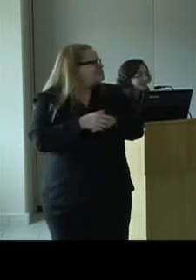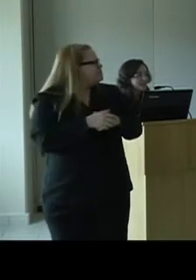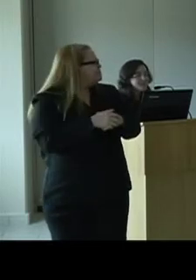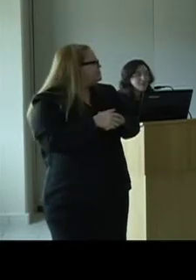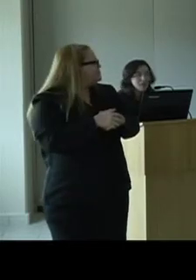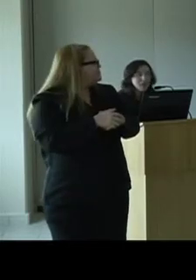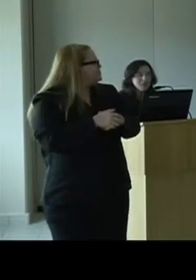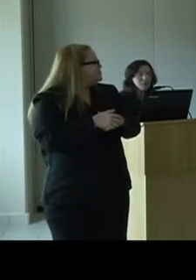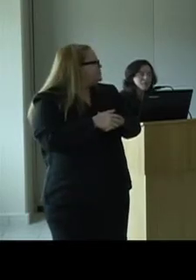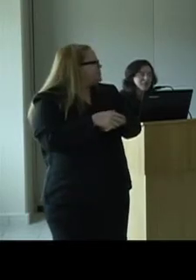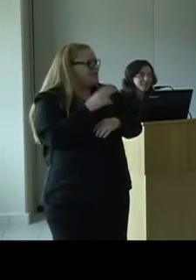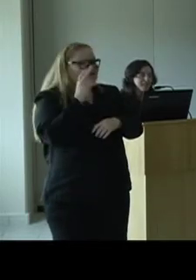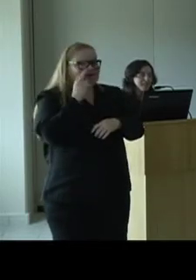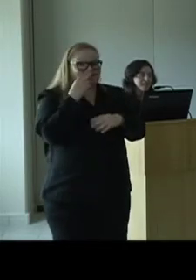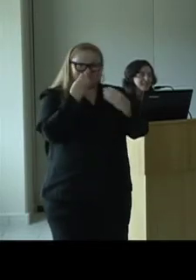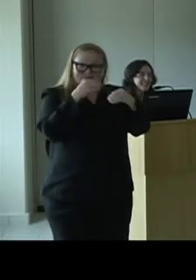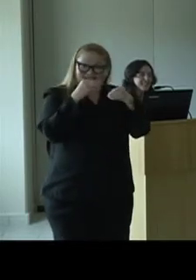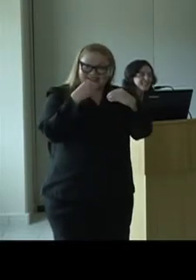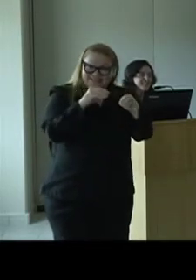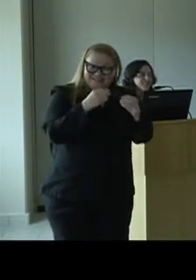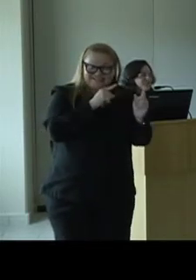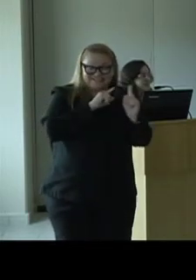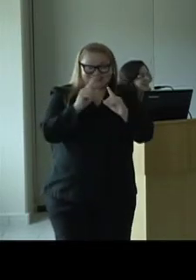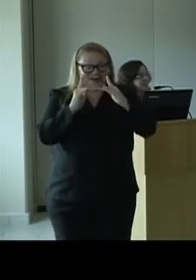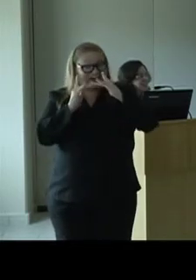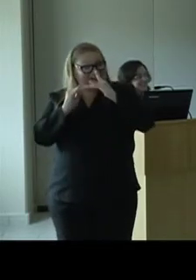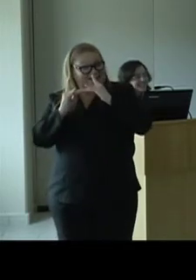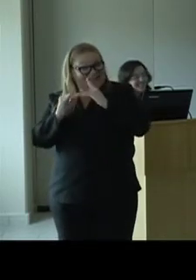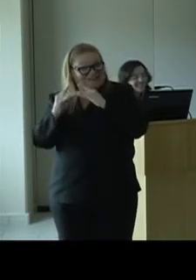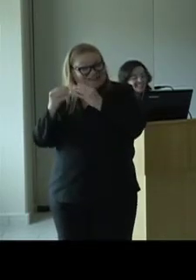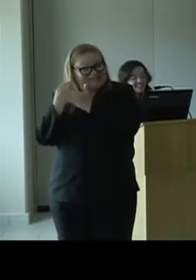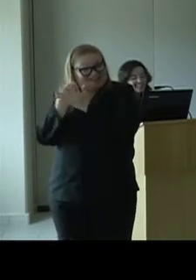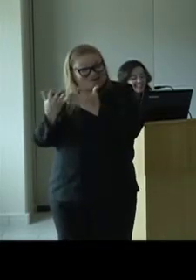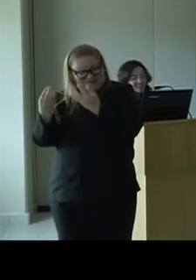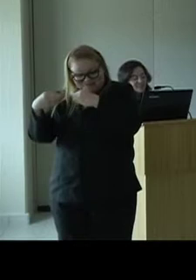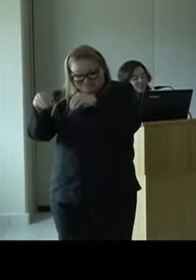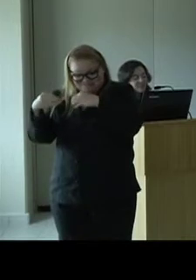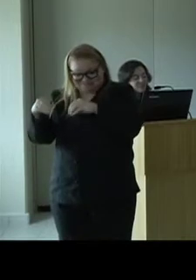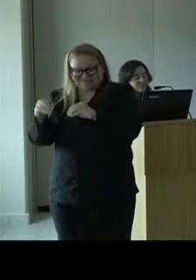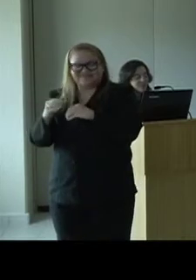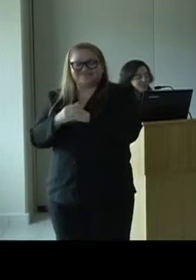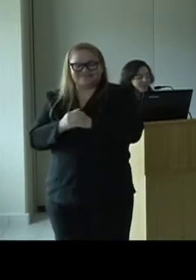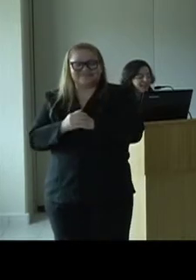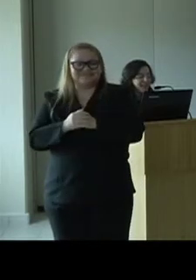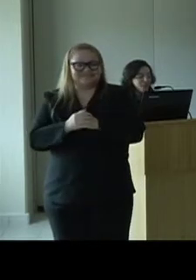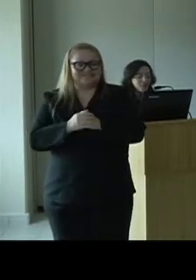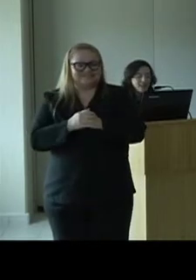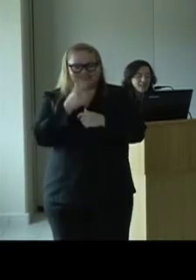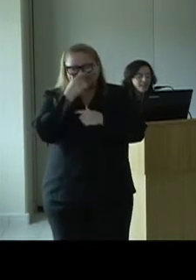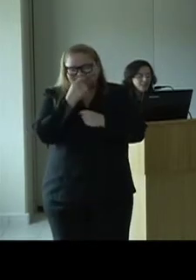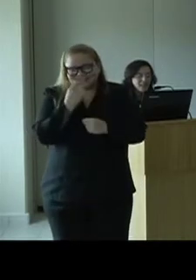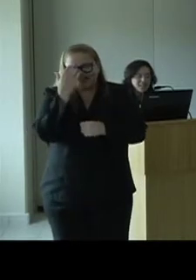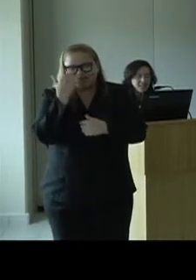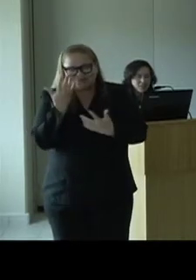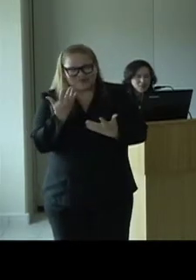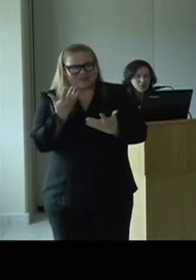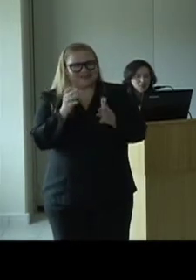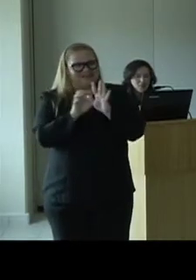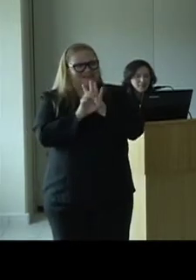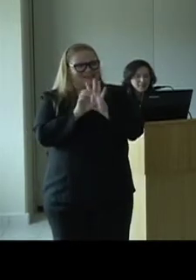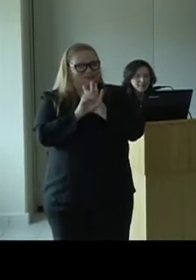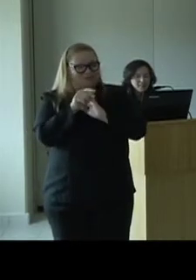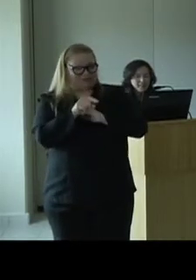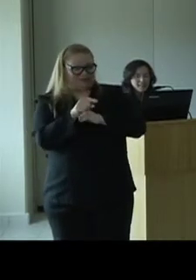centro comercial y se va en su cama motorizada a hacer compras. Y entonces fue bien curioso porque como el caso de ella